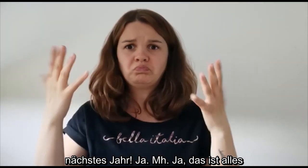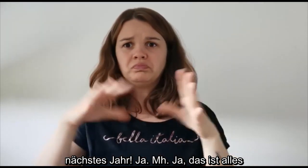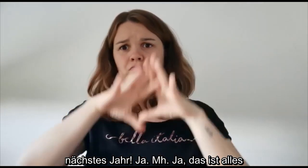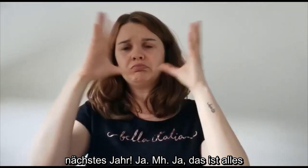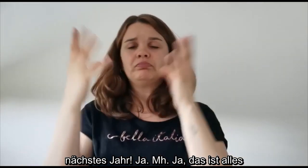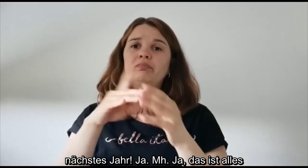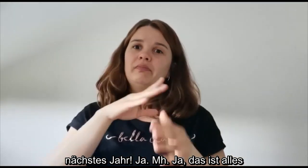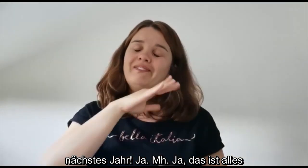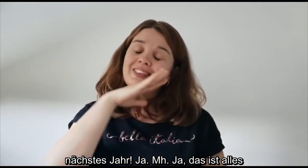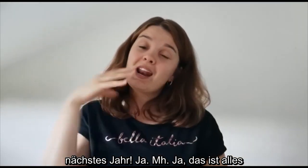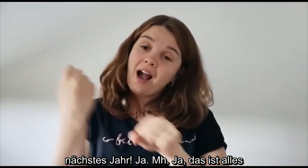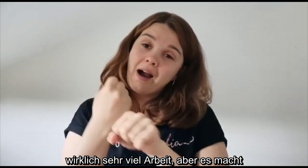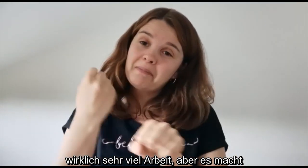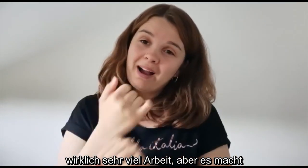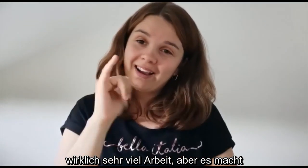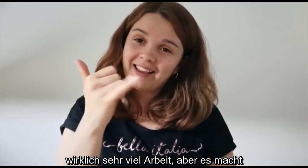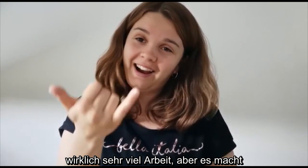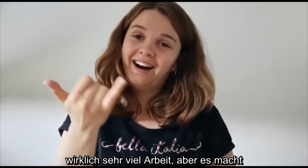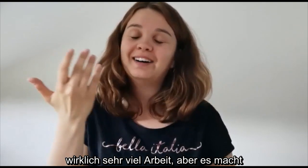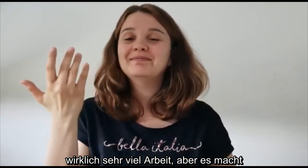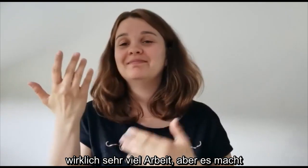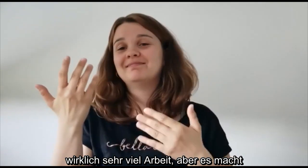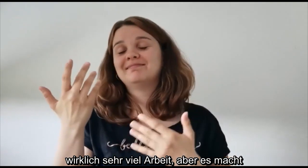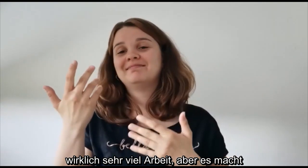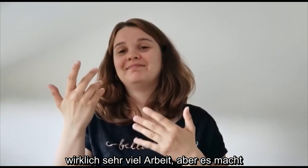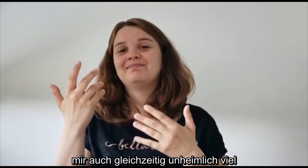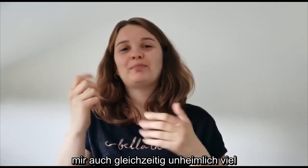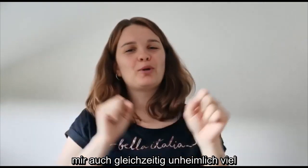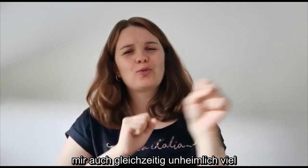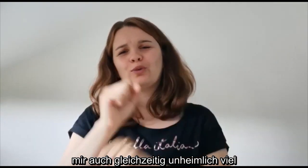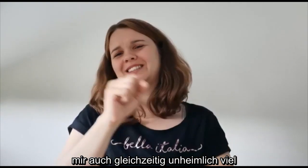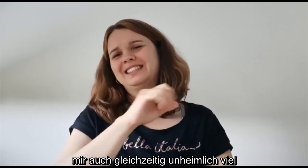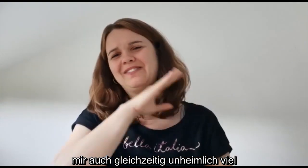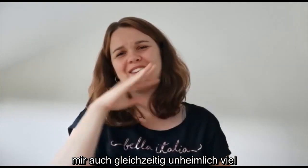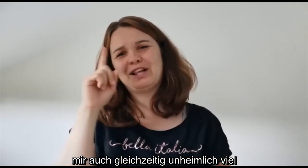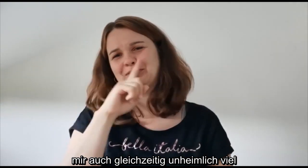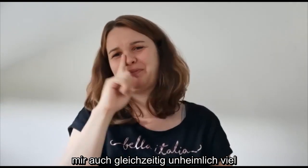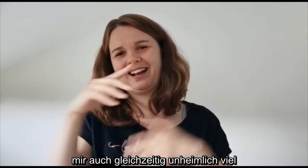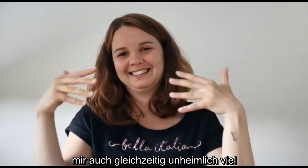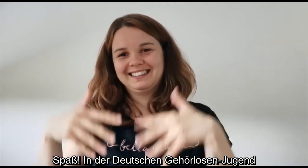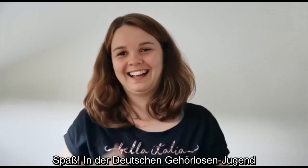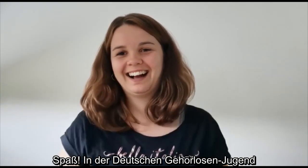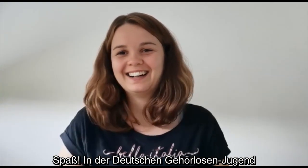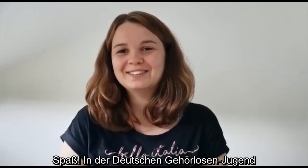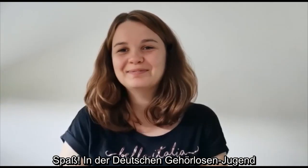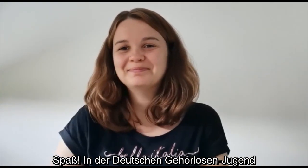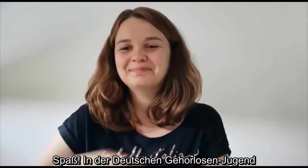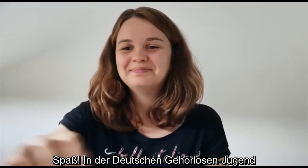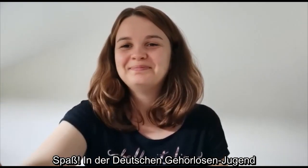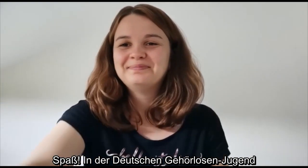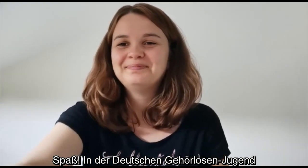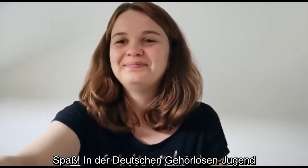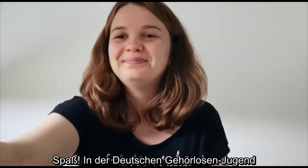Ja Das ist alles wirklich sehr viel Arbeit Aber es macht mir auch gleichzeitig unheimlich viel Spaß